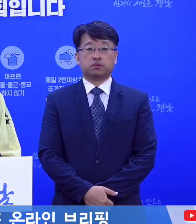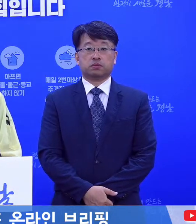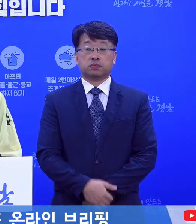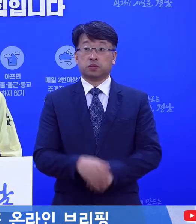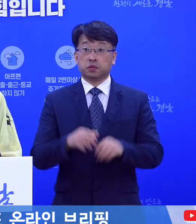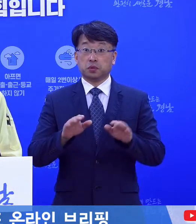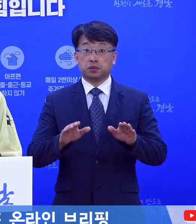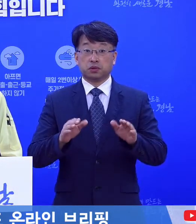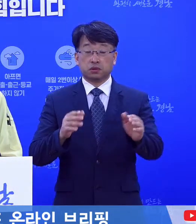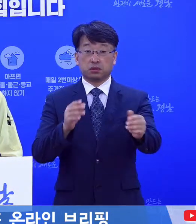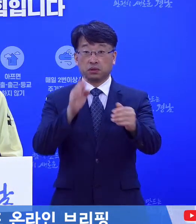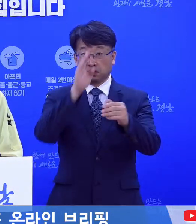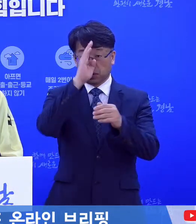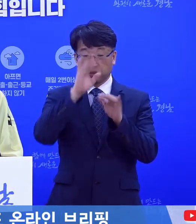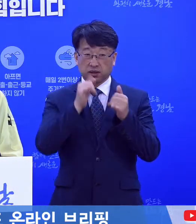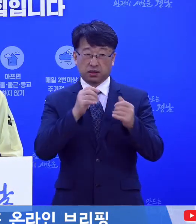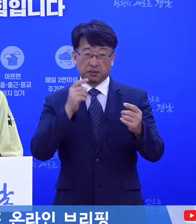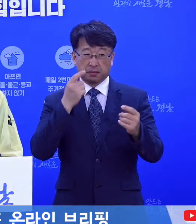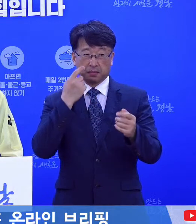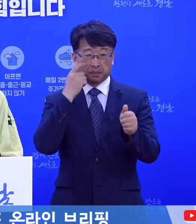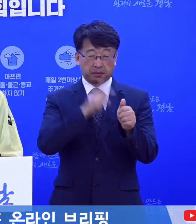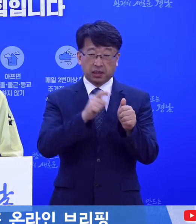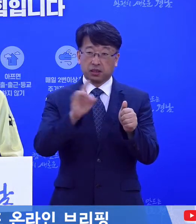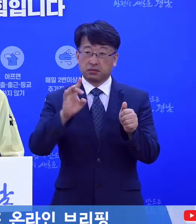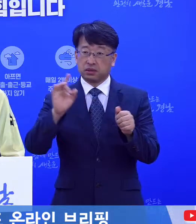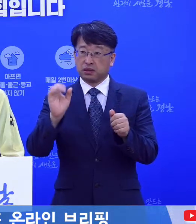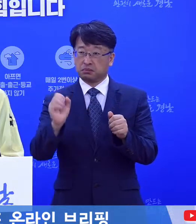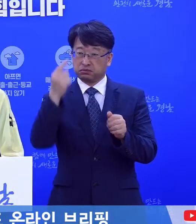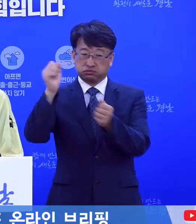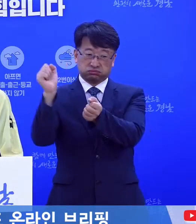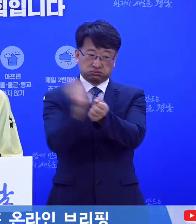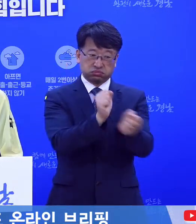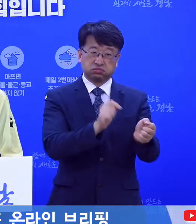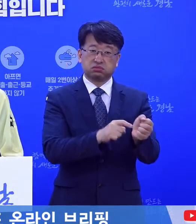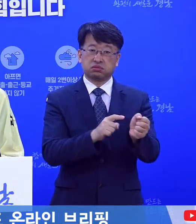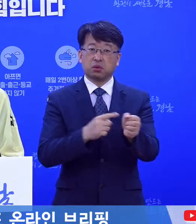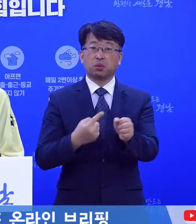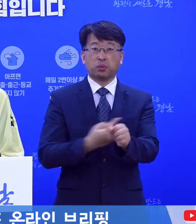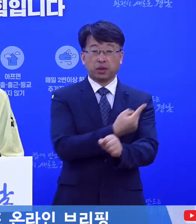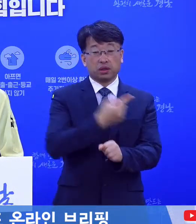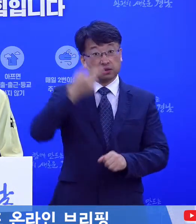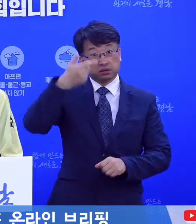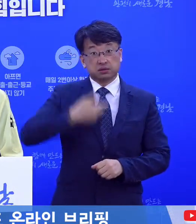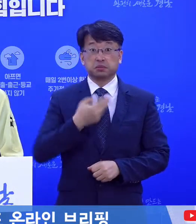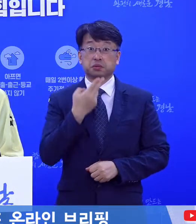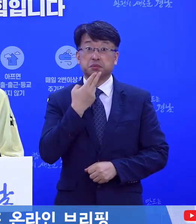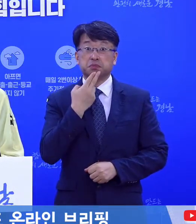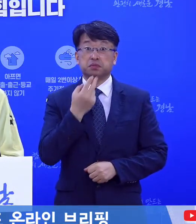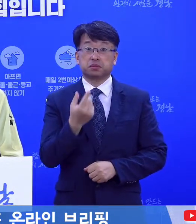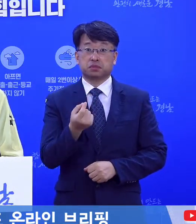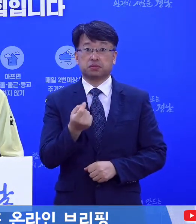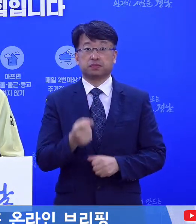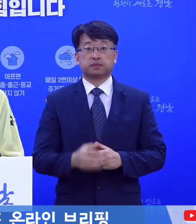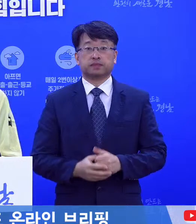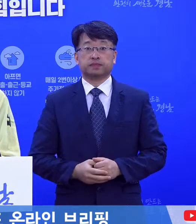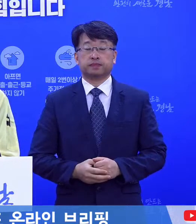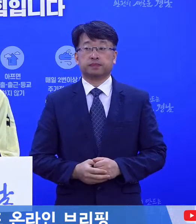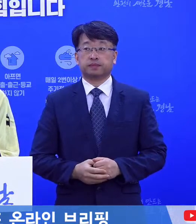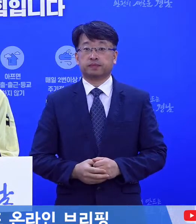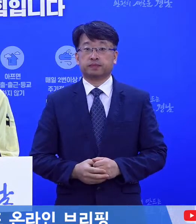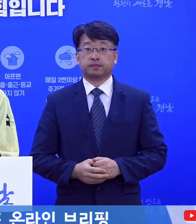예, 오늘은 확진자, 접촉자 외에는 특별한 사항이 없기 때문에 질문이 없으신 것 같습니다.